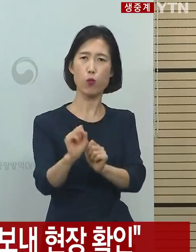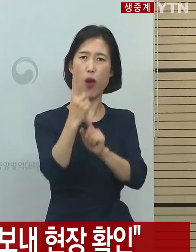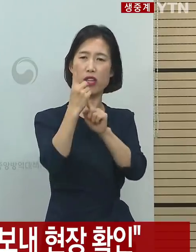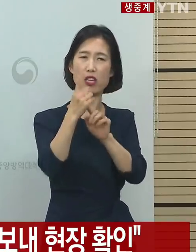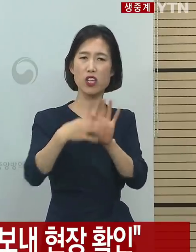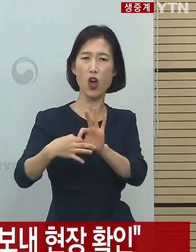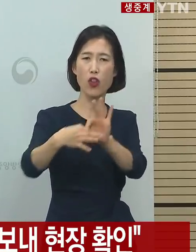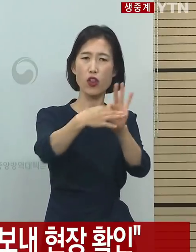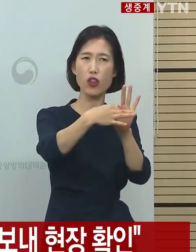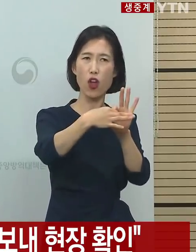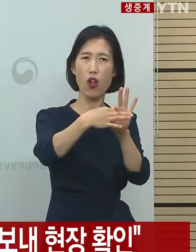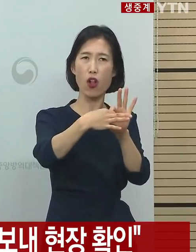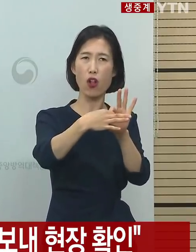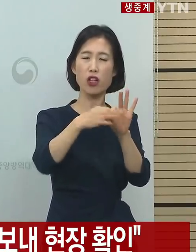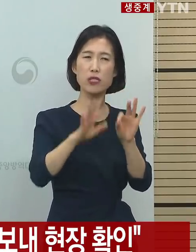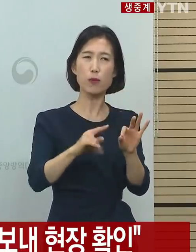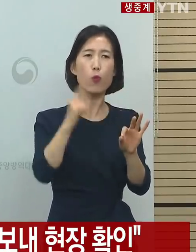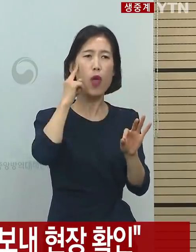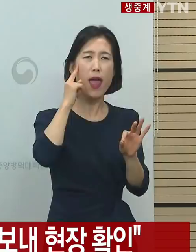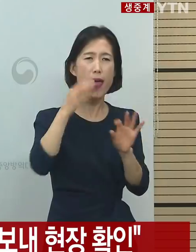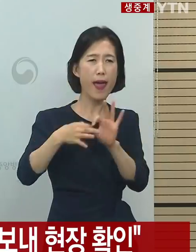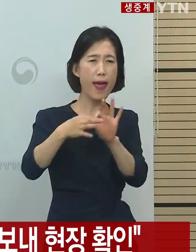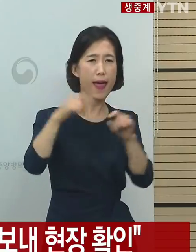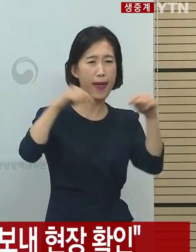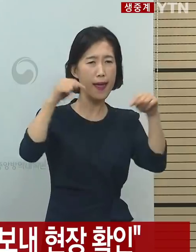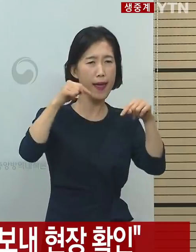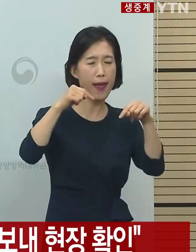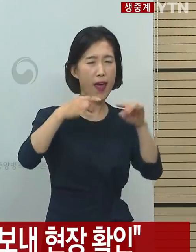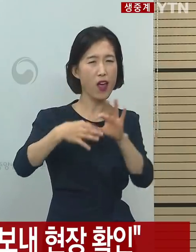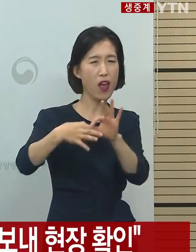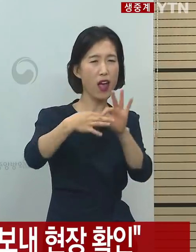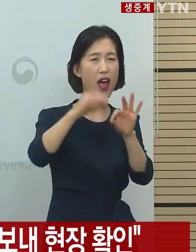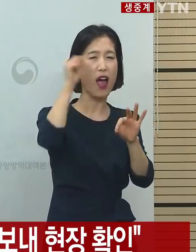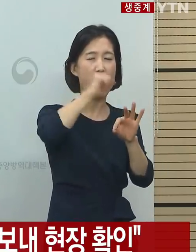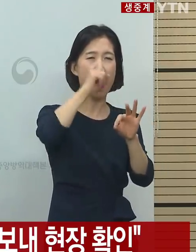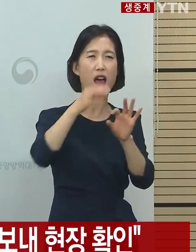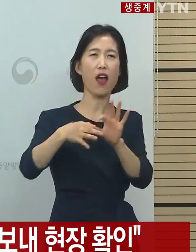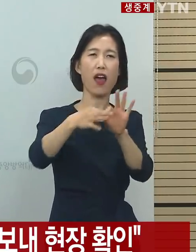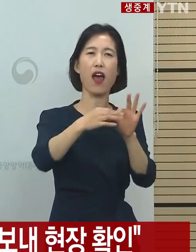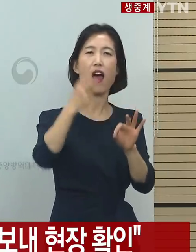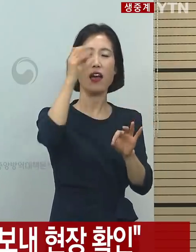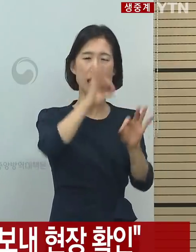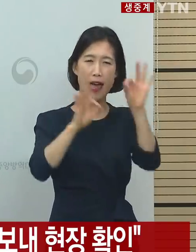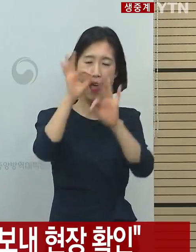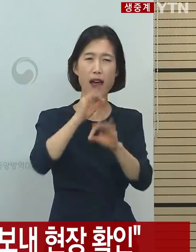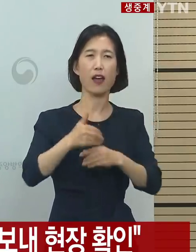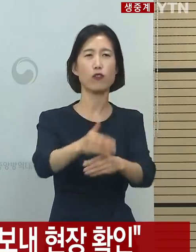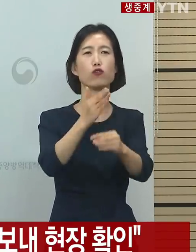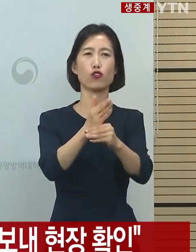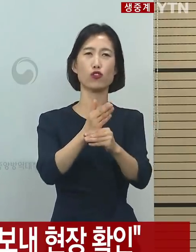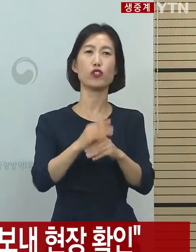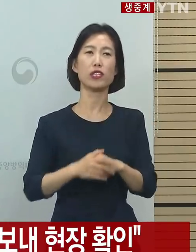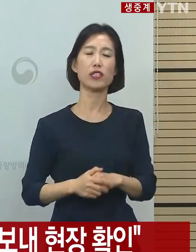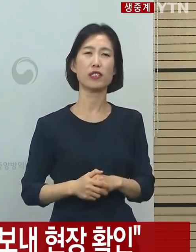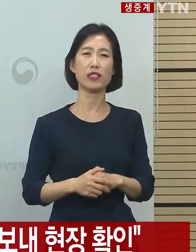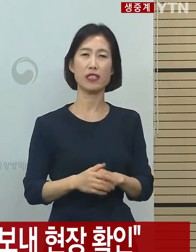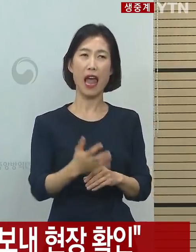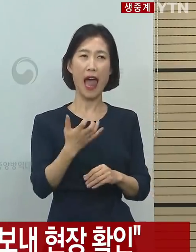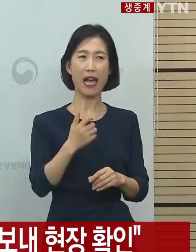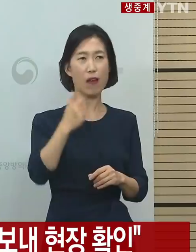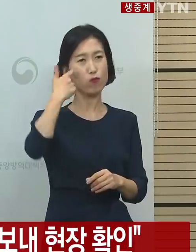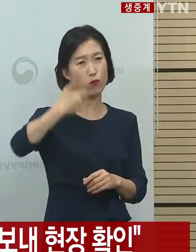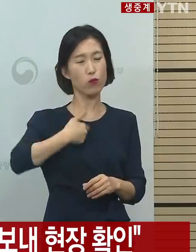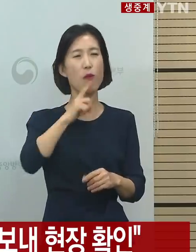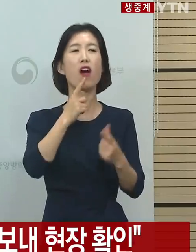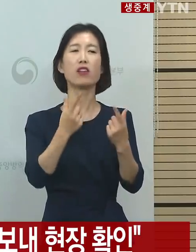전파 연결고리들을 계속 찾아가면서 접촉자 파악, 접촉자 조치를 진행하고 있는 그런 상황입니다. 말씀하신